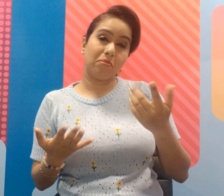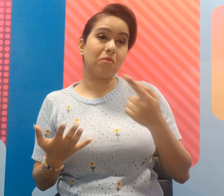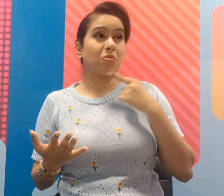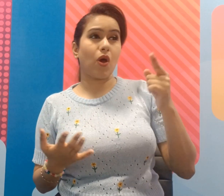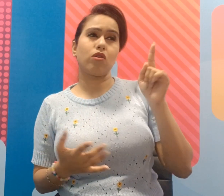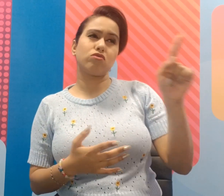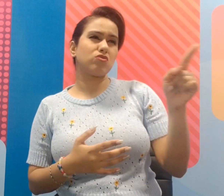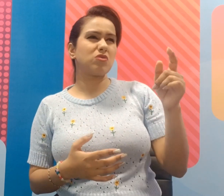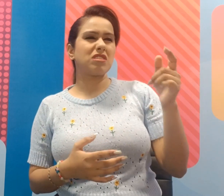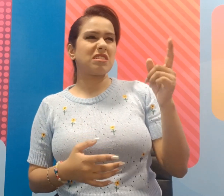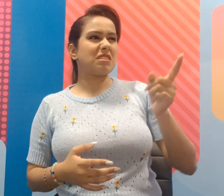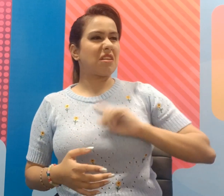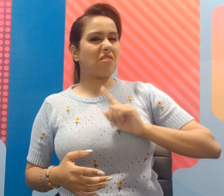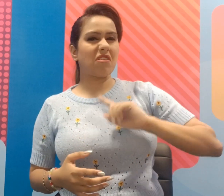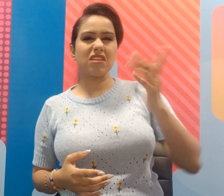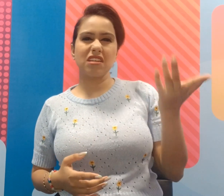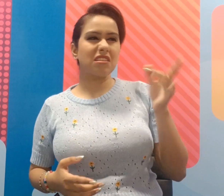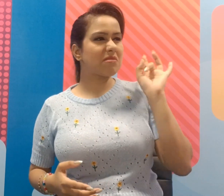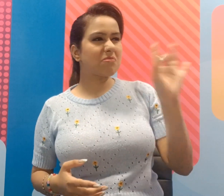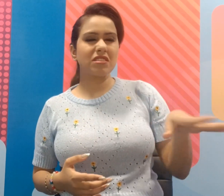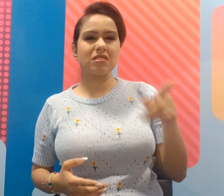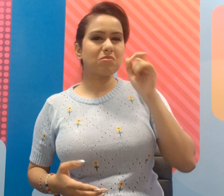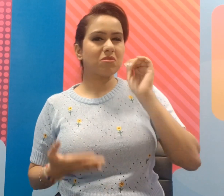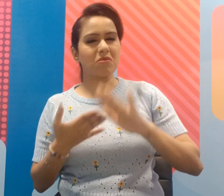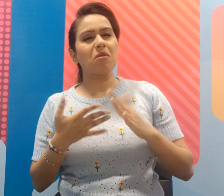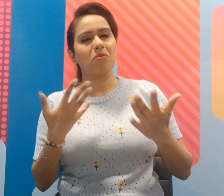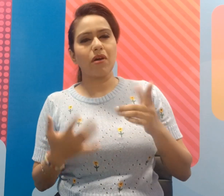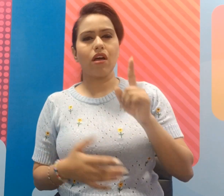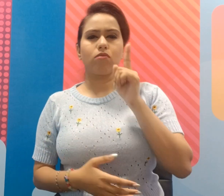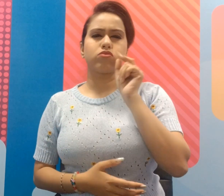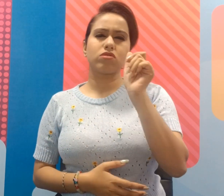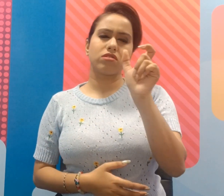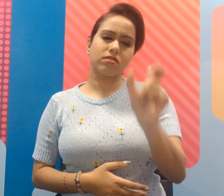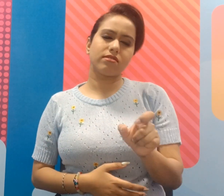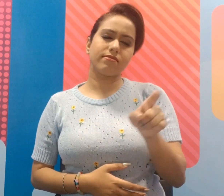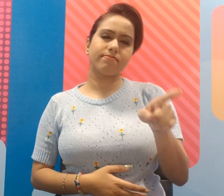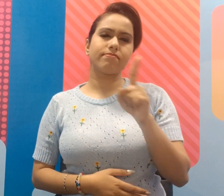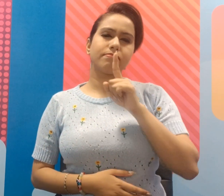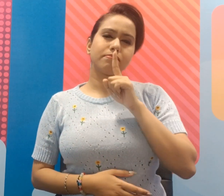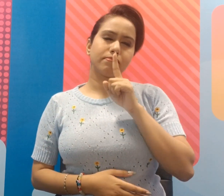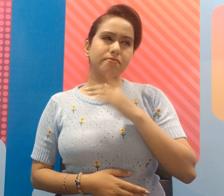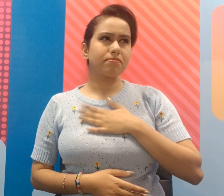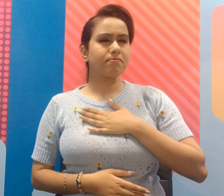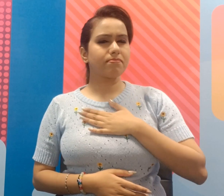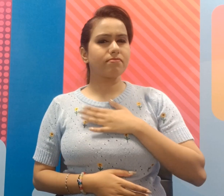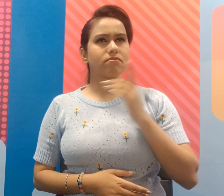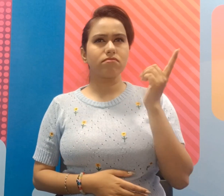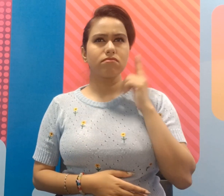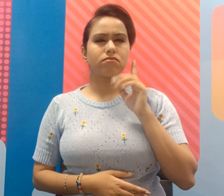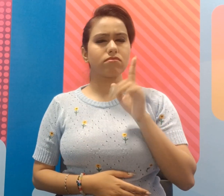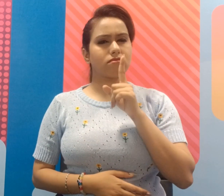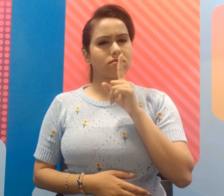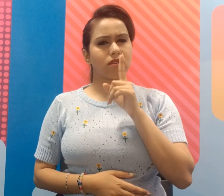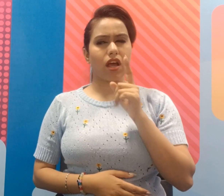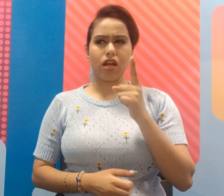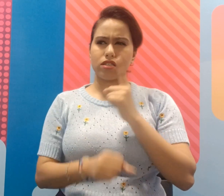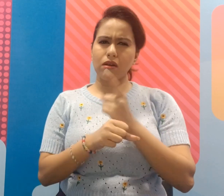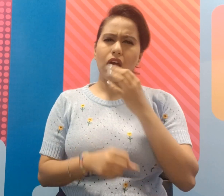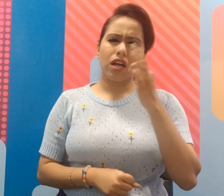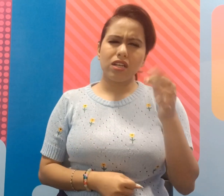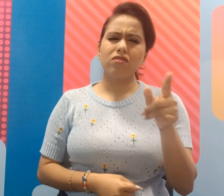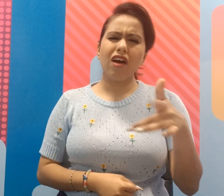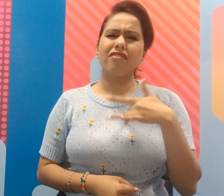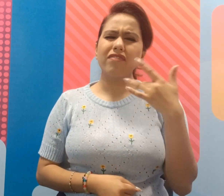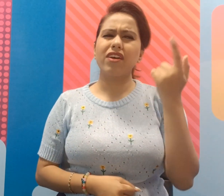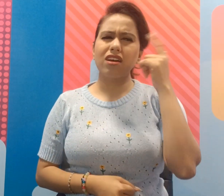हुए हो। एक बच्चा चुप रहा, बहुत सिंसियर लग रहा था। तो प्रोफेसर ने पूछा उससे कि आप चुप क्यों, आप बताइए क्या कहा